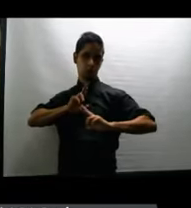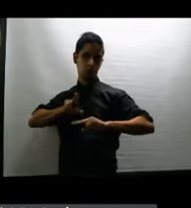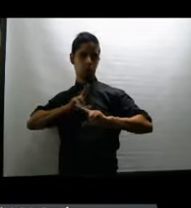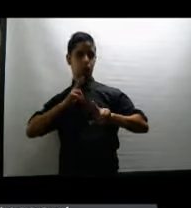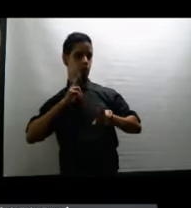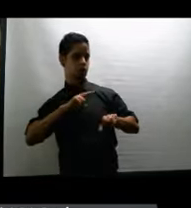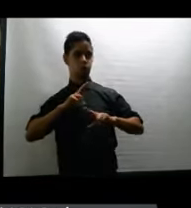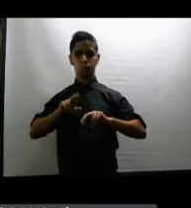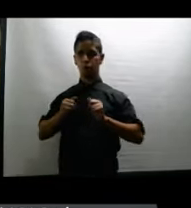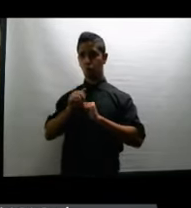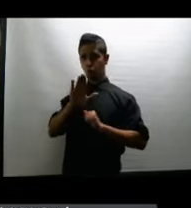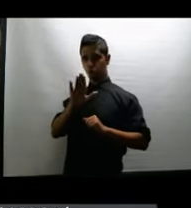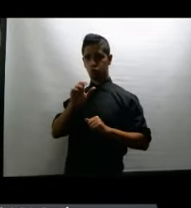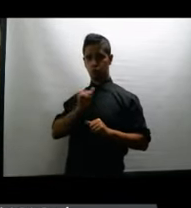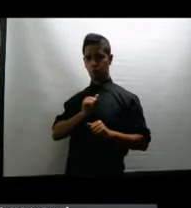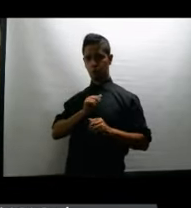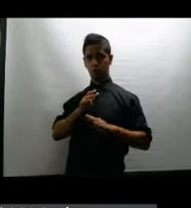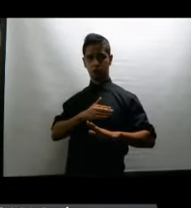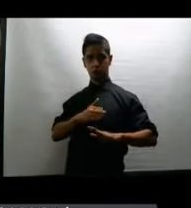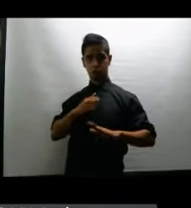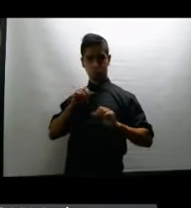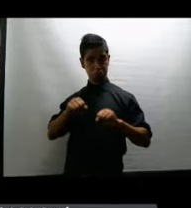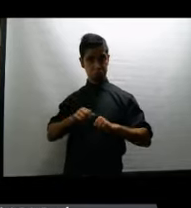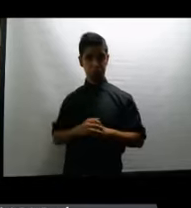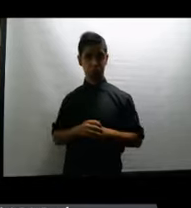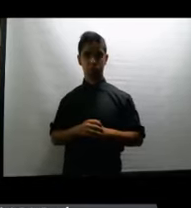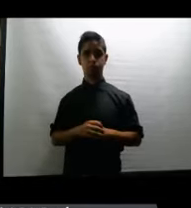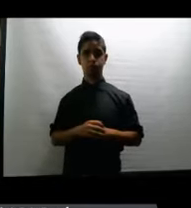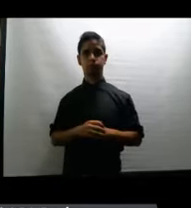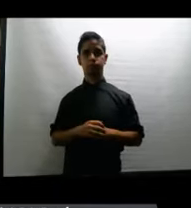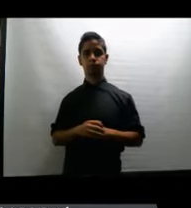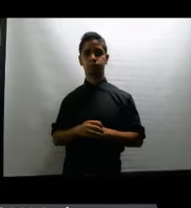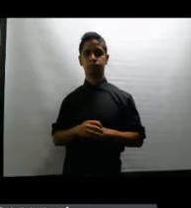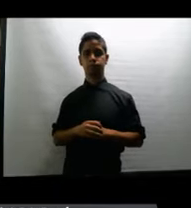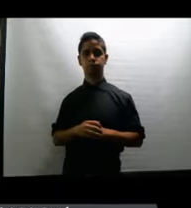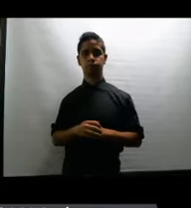canciones de ustedes, ¿no? Sí. Las propias.